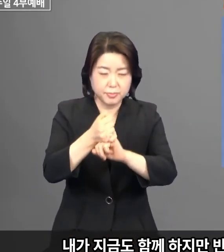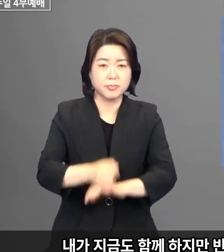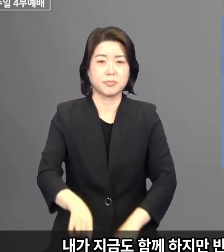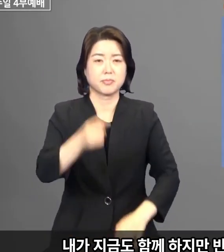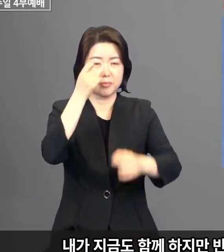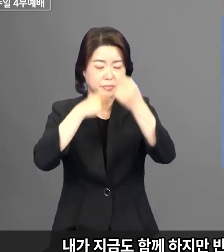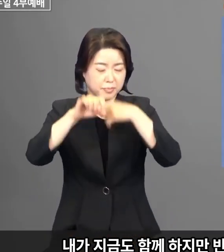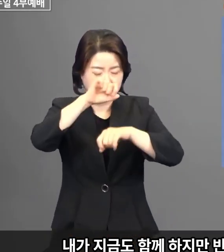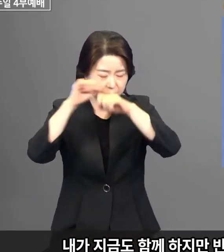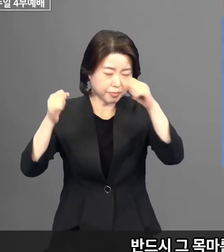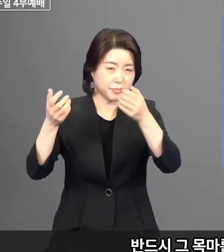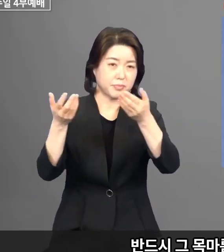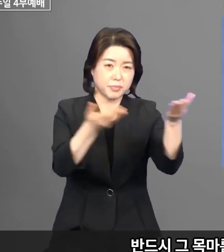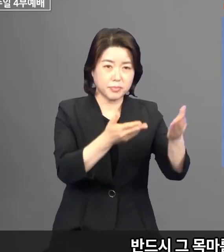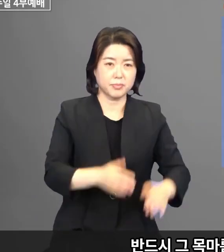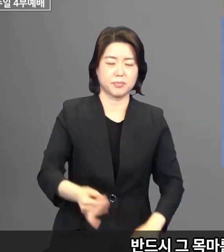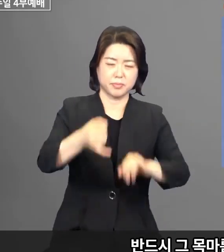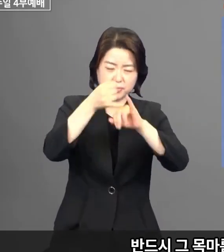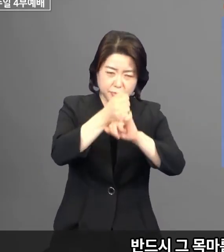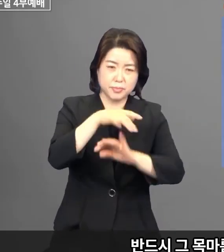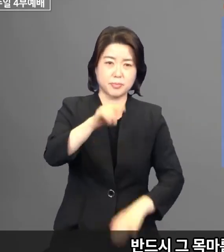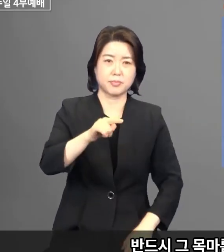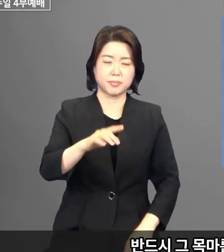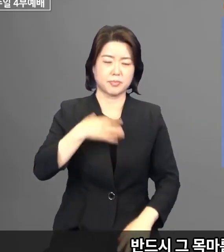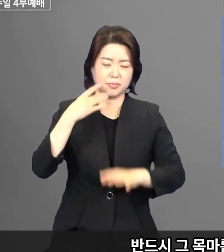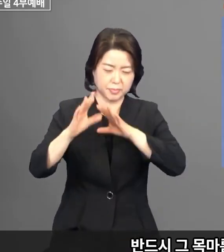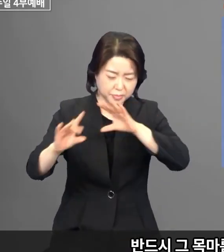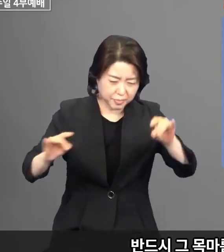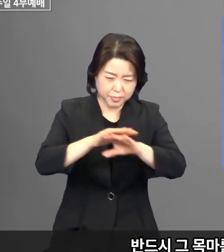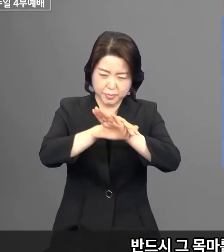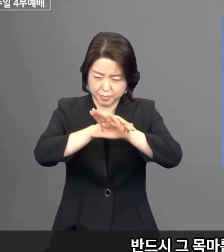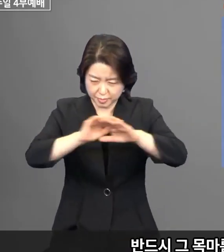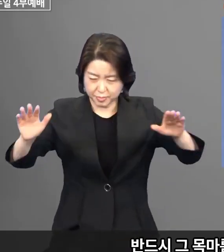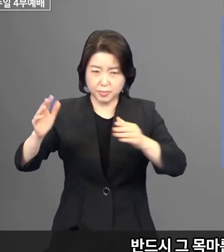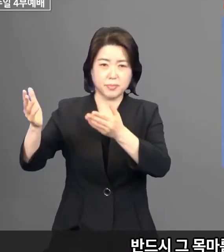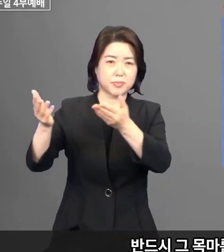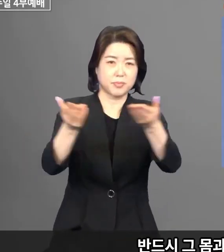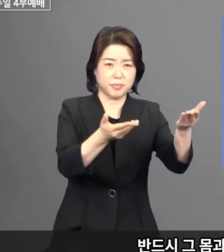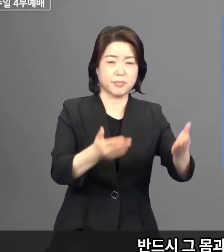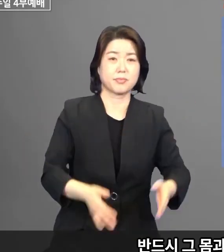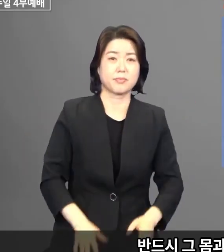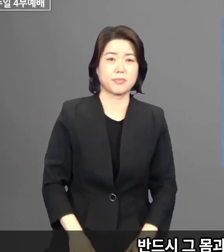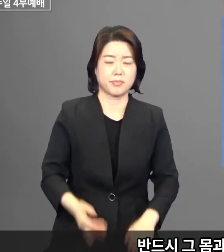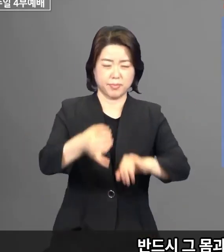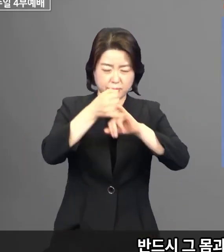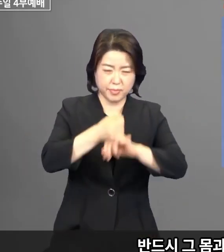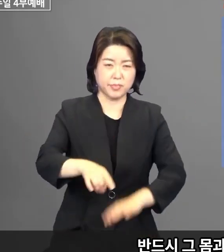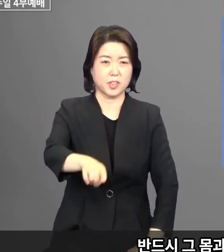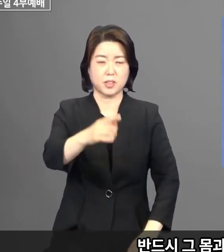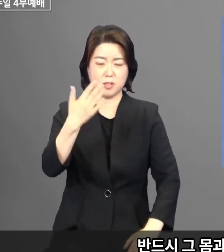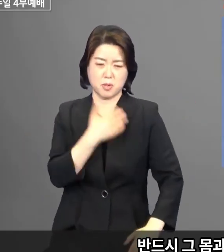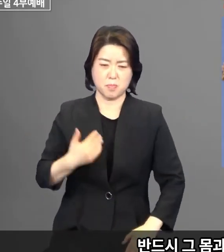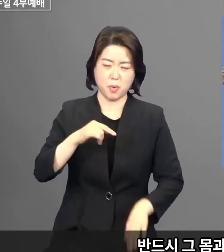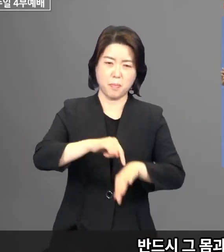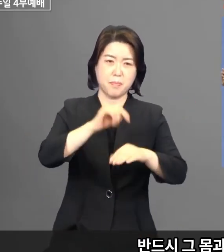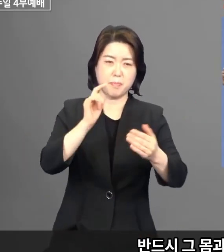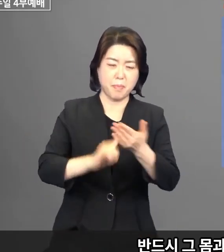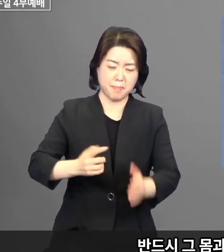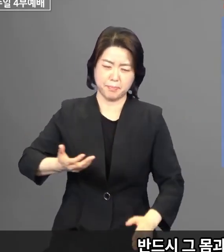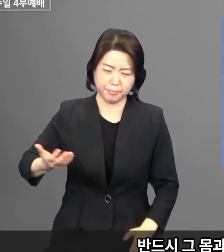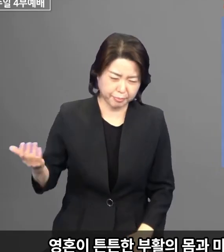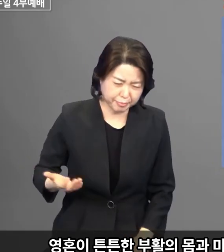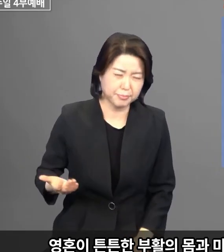눈물을 다 닦아내고, 반드시 그 목마름을 다 해결하고, 반드시 그 몸과 마음의